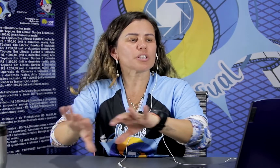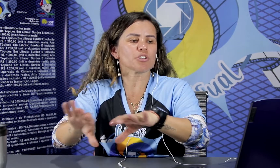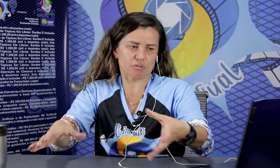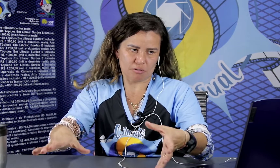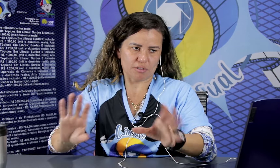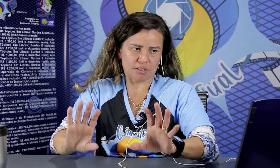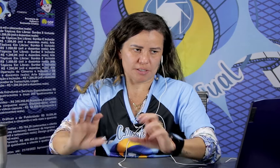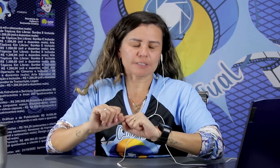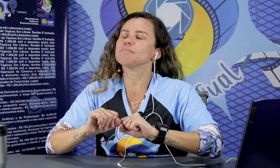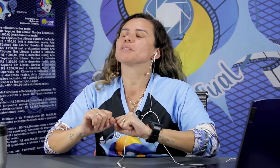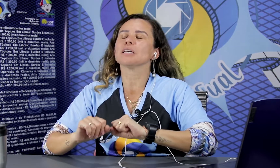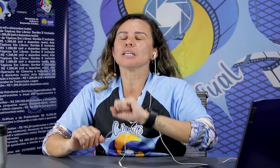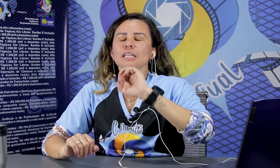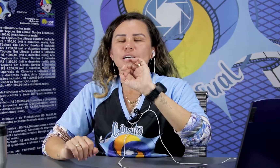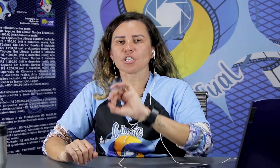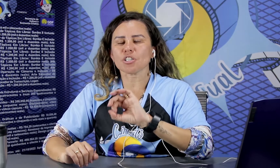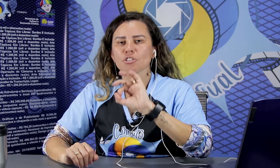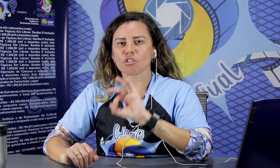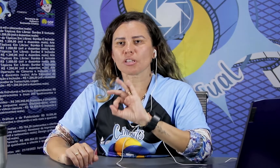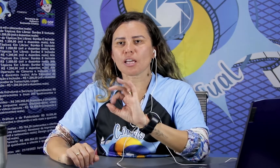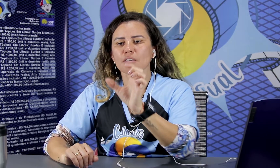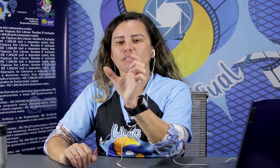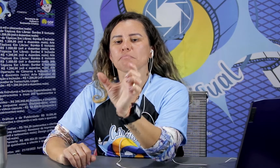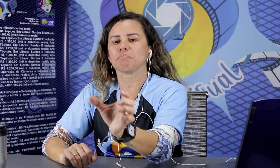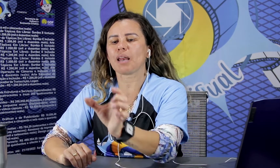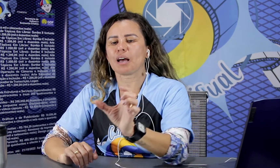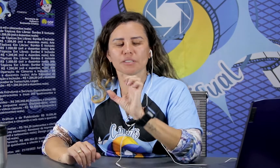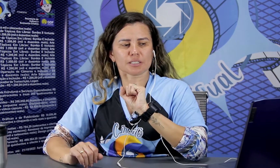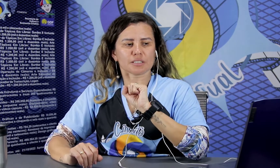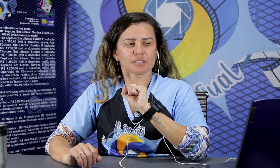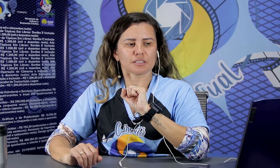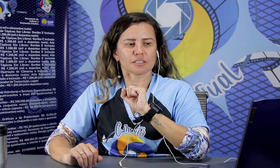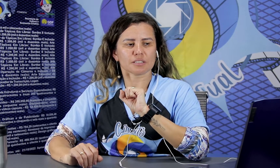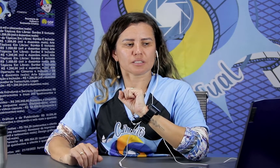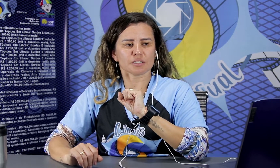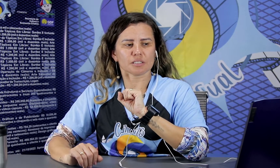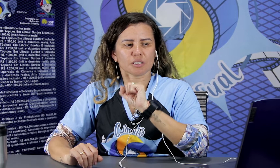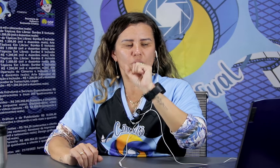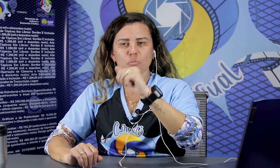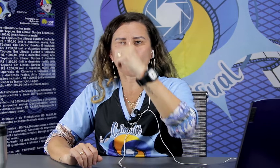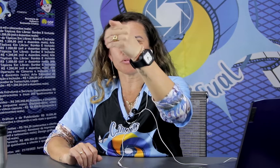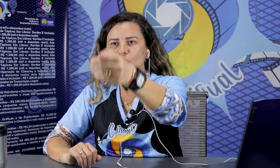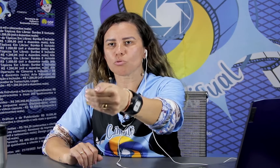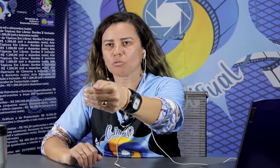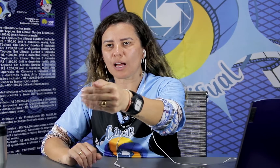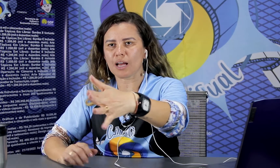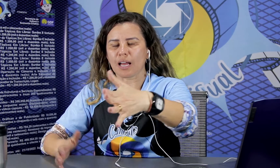contexto, né? E a gente só tem palavras. O pobre do surdo lá, além de